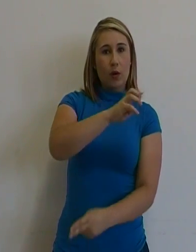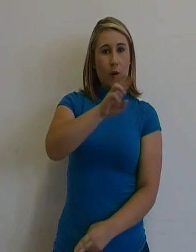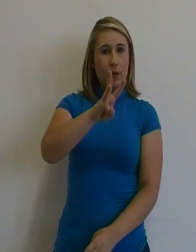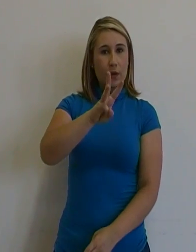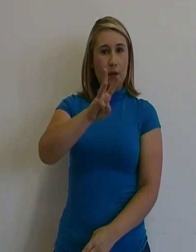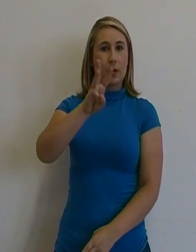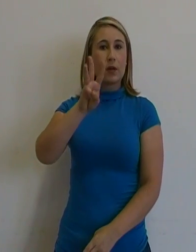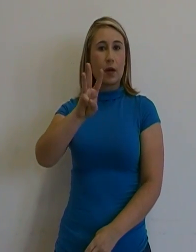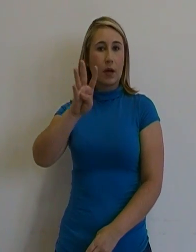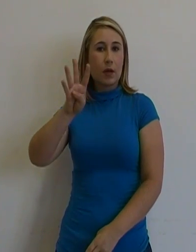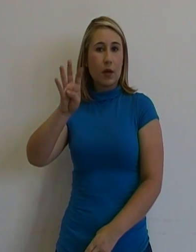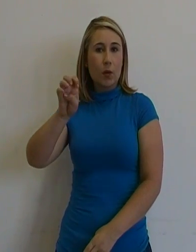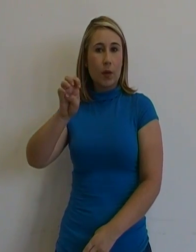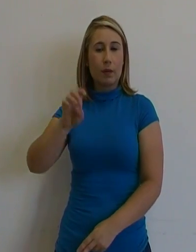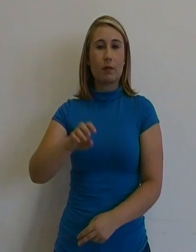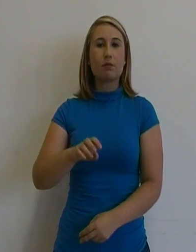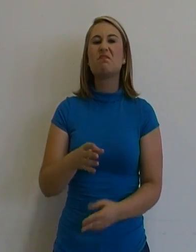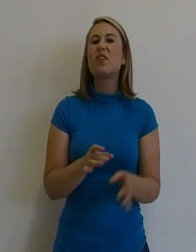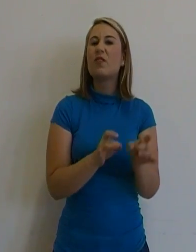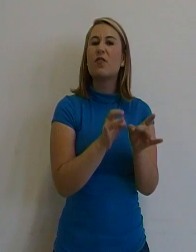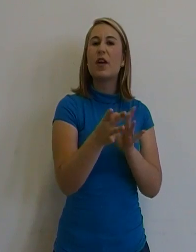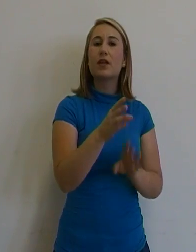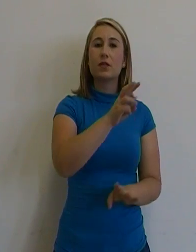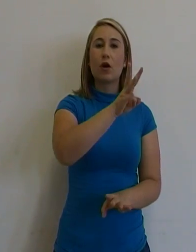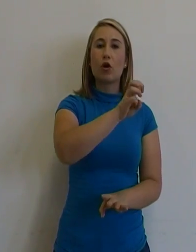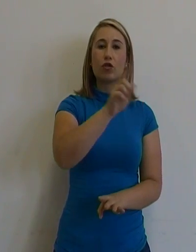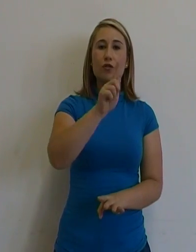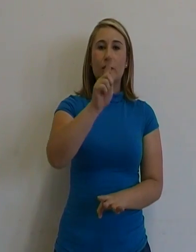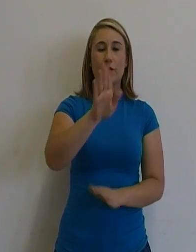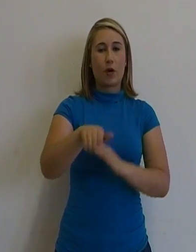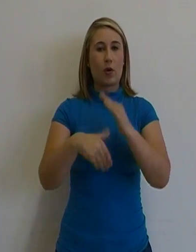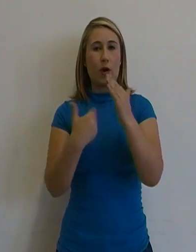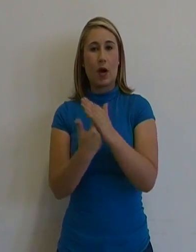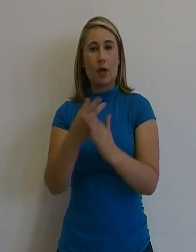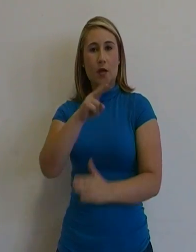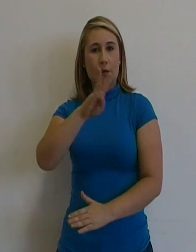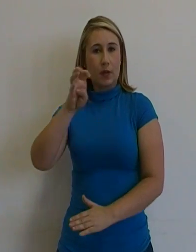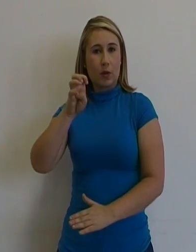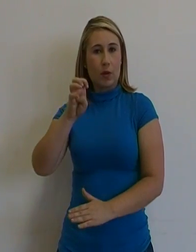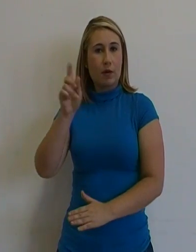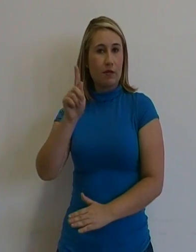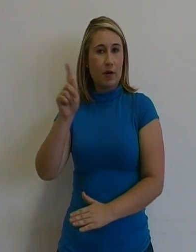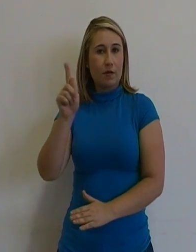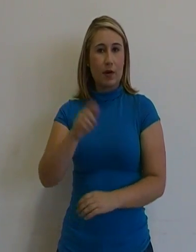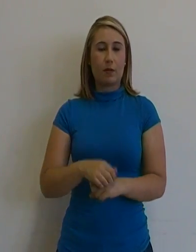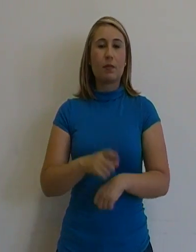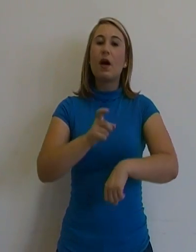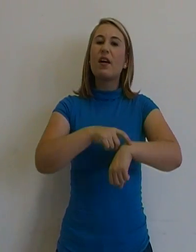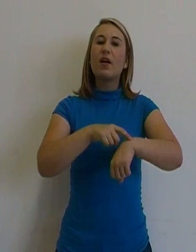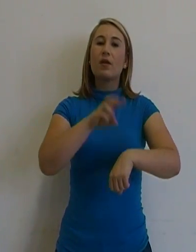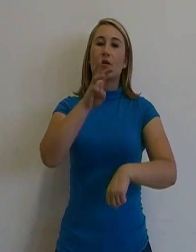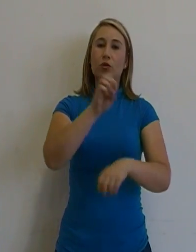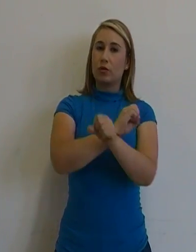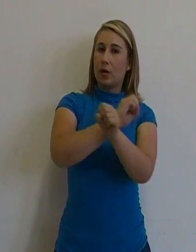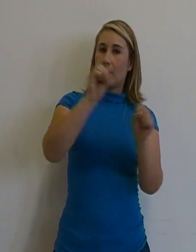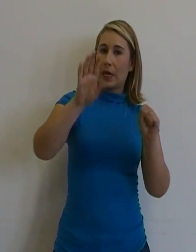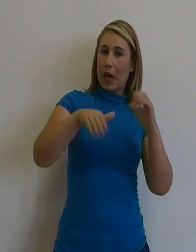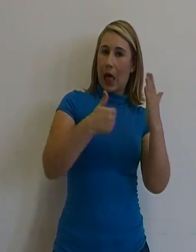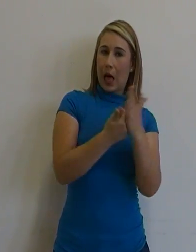9339, del 8 de febrero al 29 de febrero, de 8 de la mañana a 4 de la